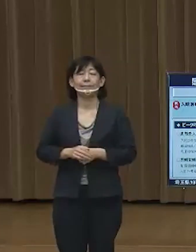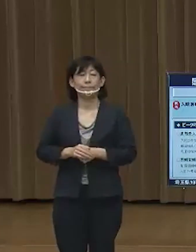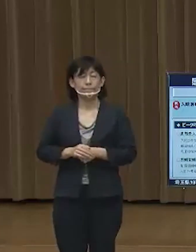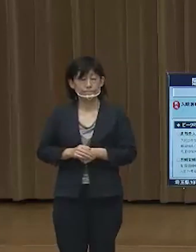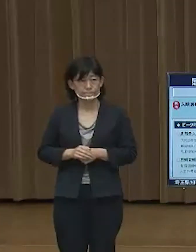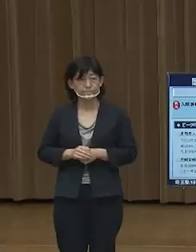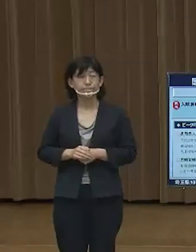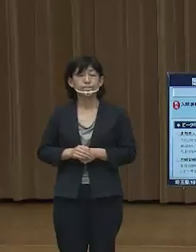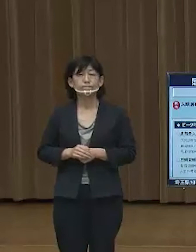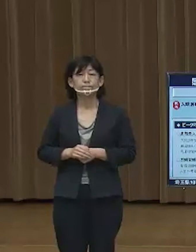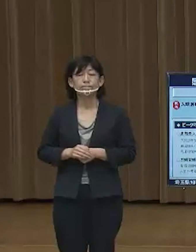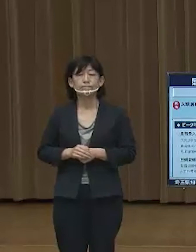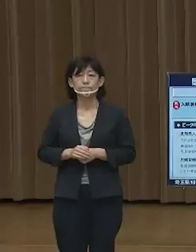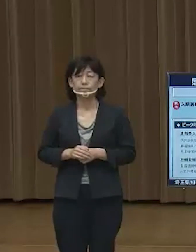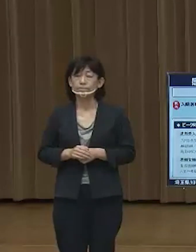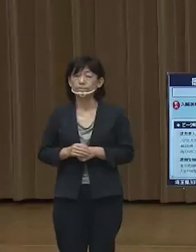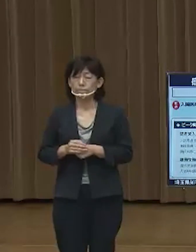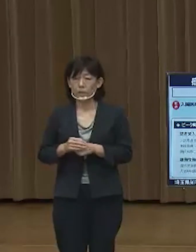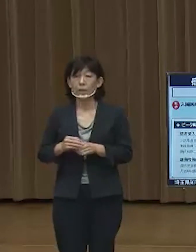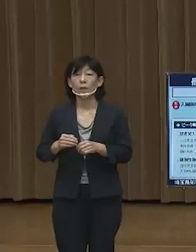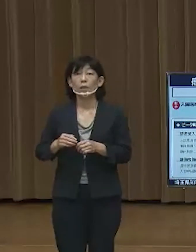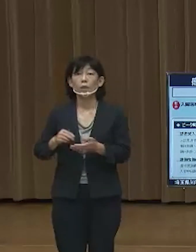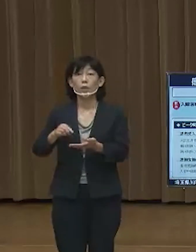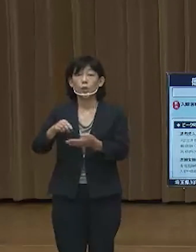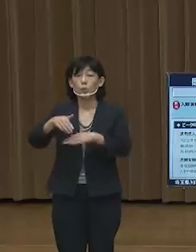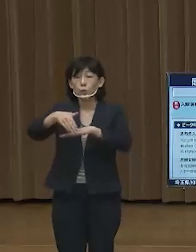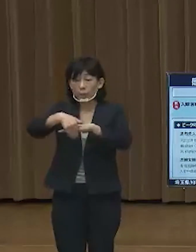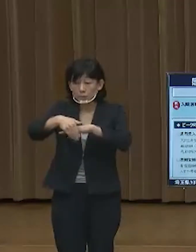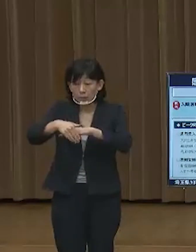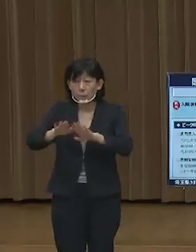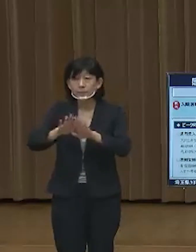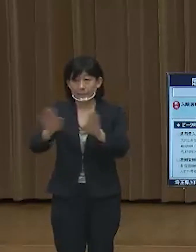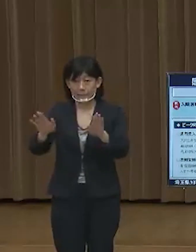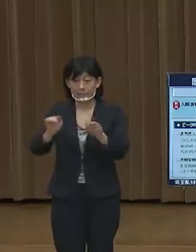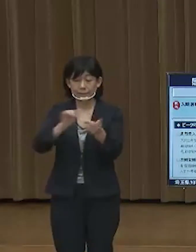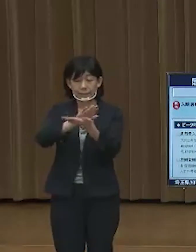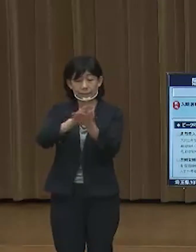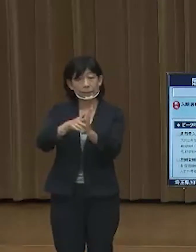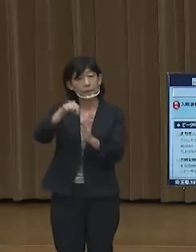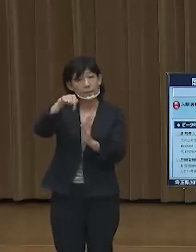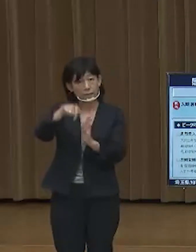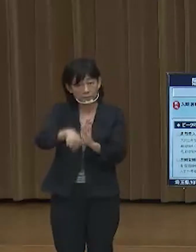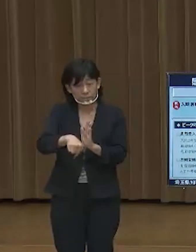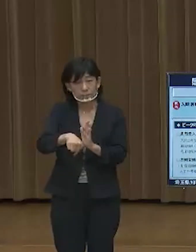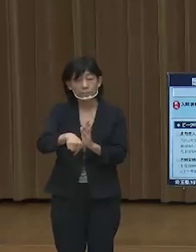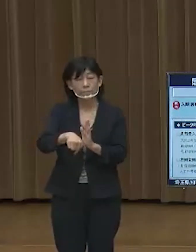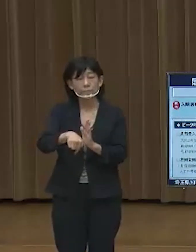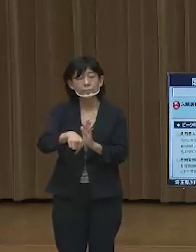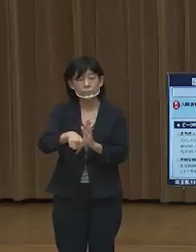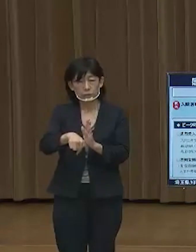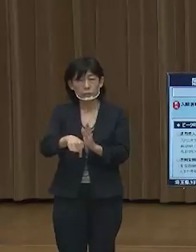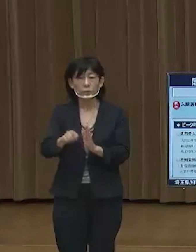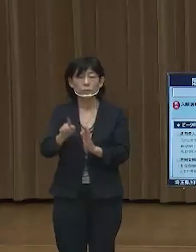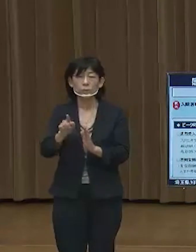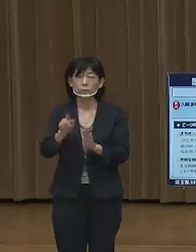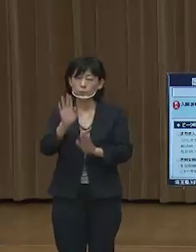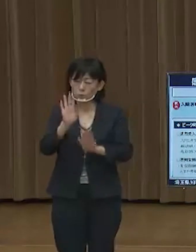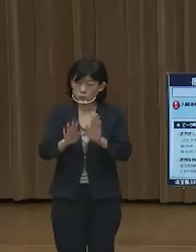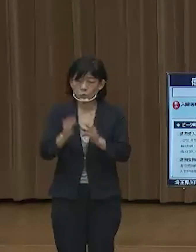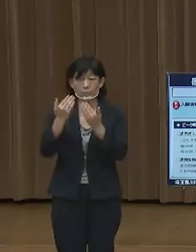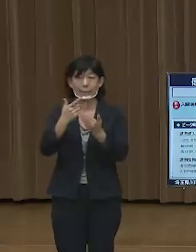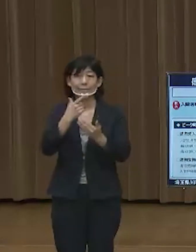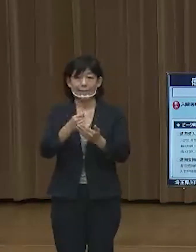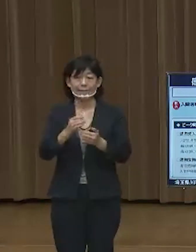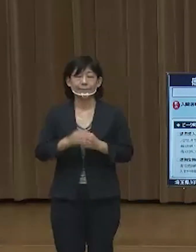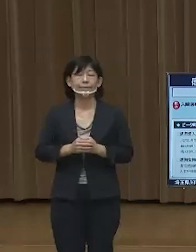店舗の受付が始まりました。県内での状況ですとか、知事のこのキャンペーンについての期待することを教えていただけますでしょうか。 はい、